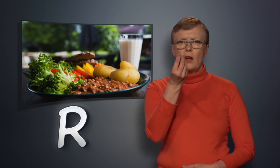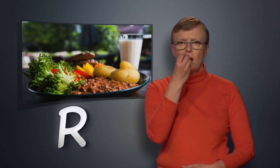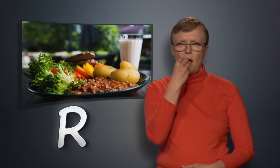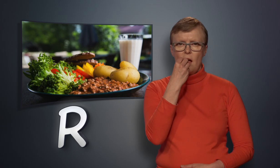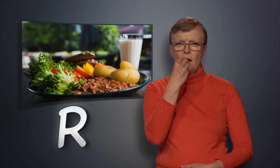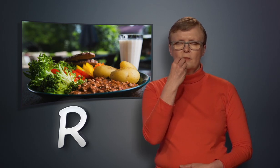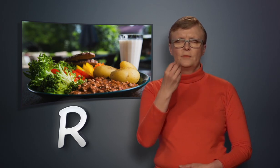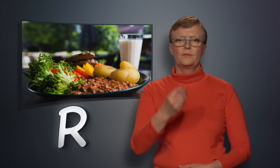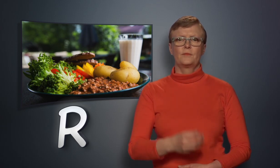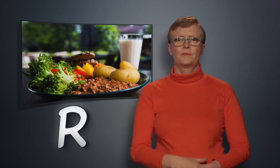Ruoka.